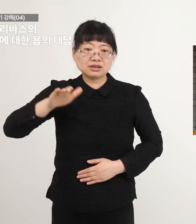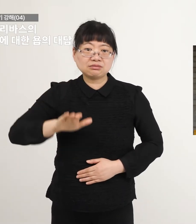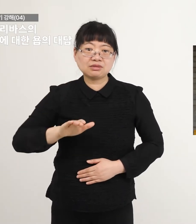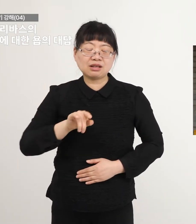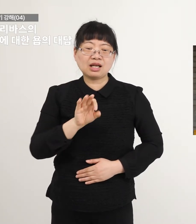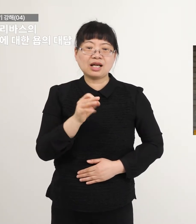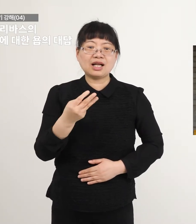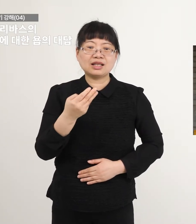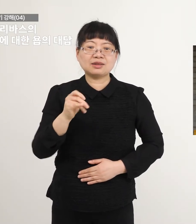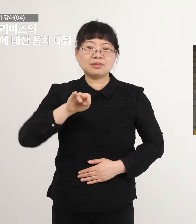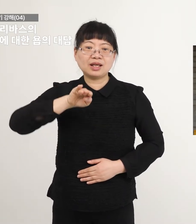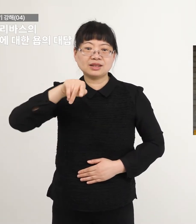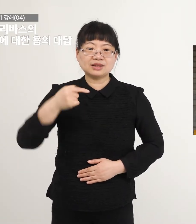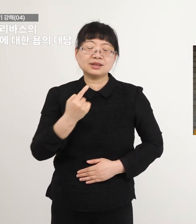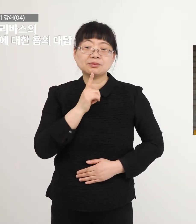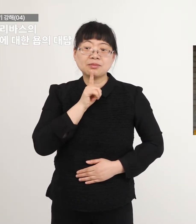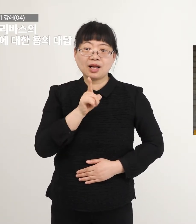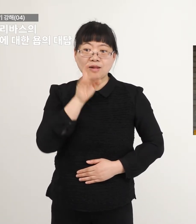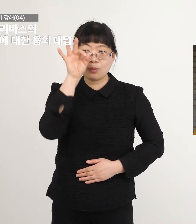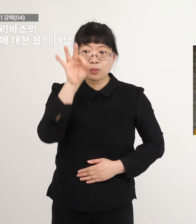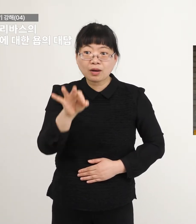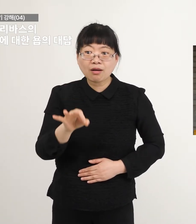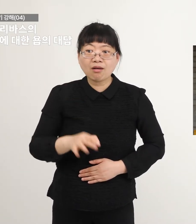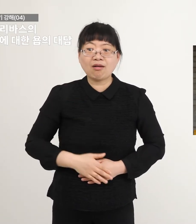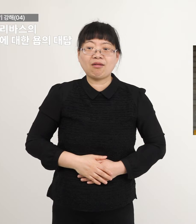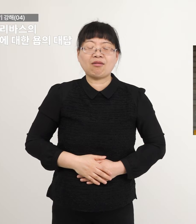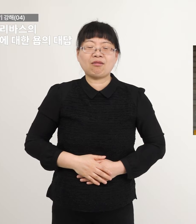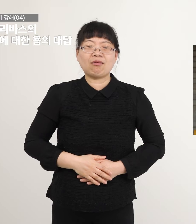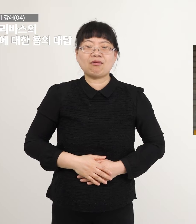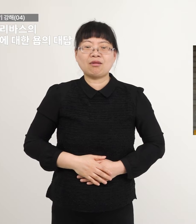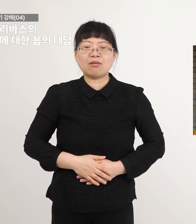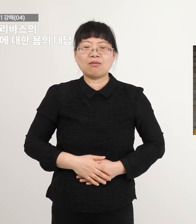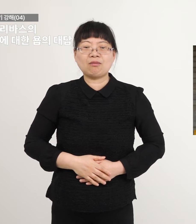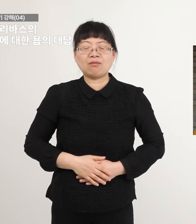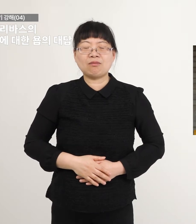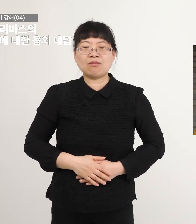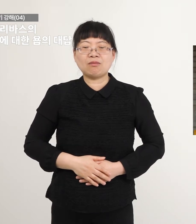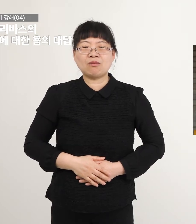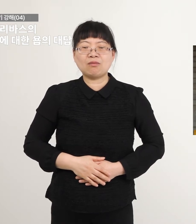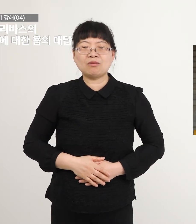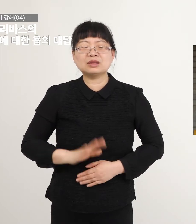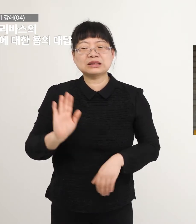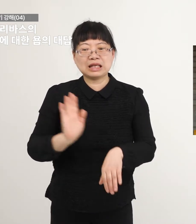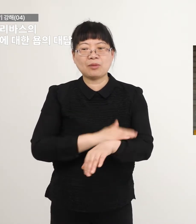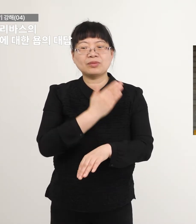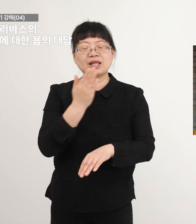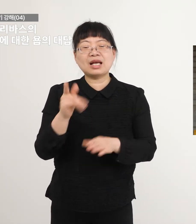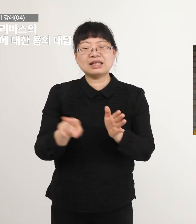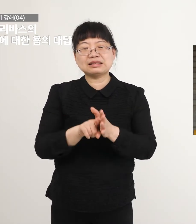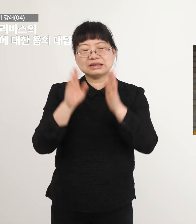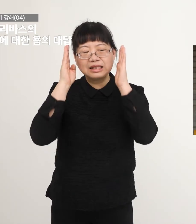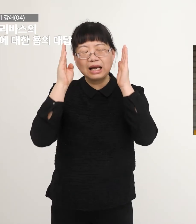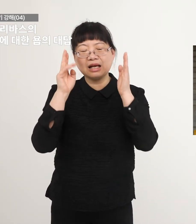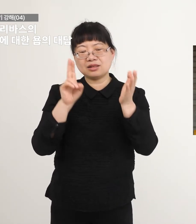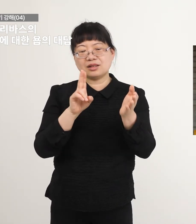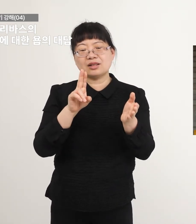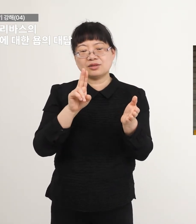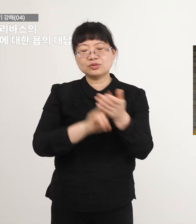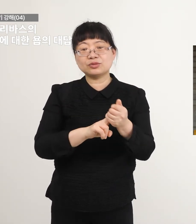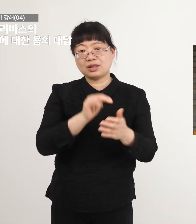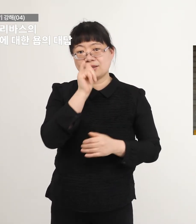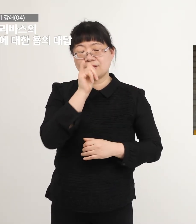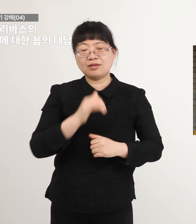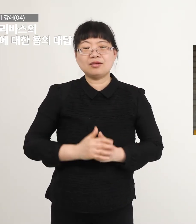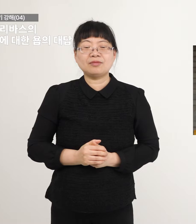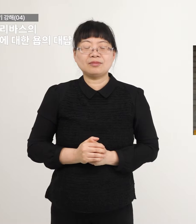이 엘리바스의 말 속에는 아주 교묘한 잘못된 신학이 감춰져 있어요.